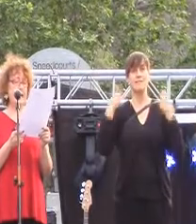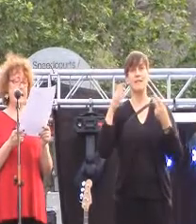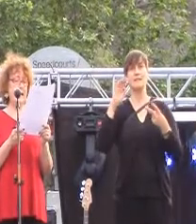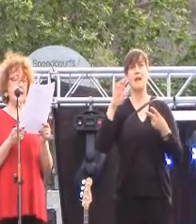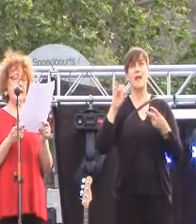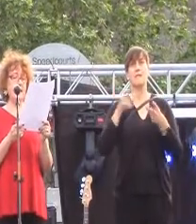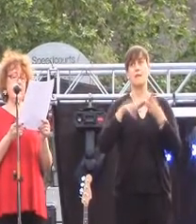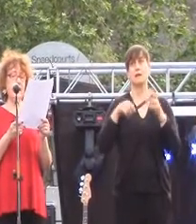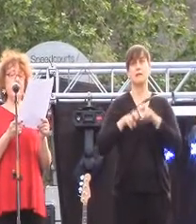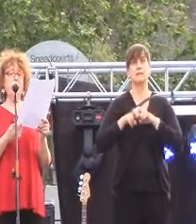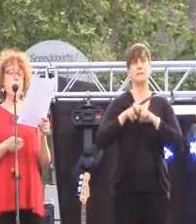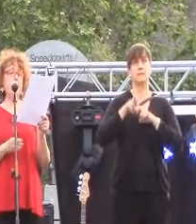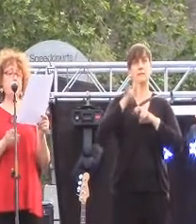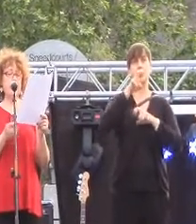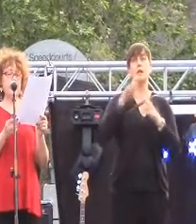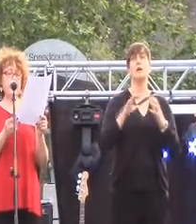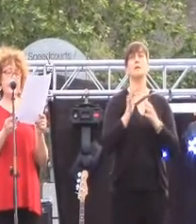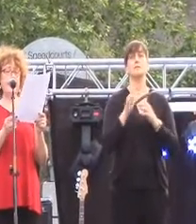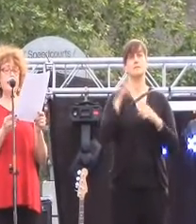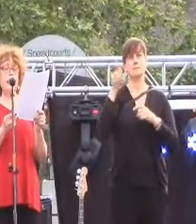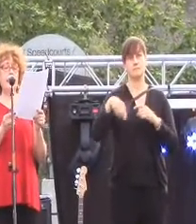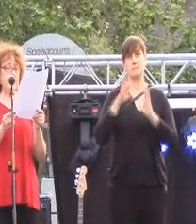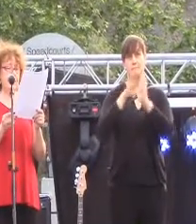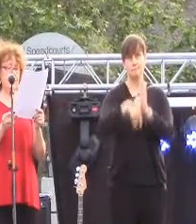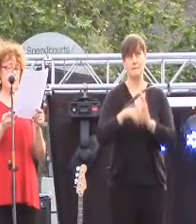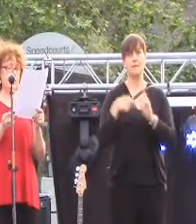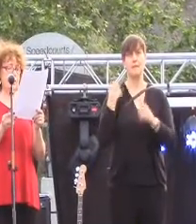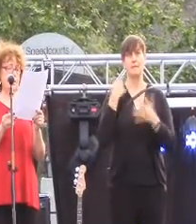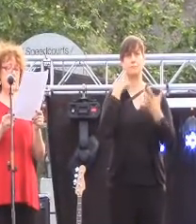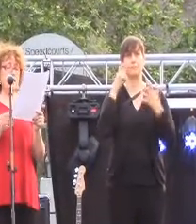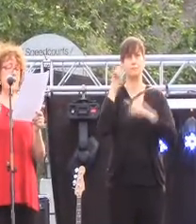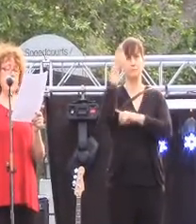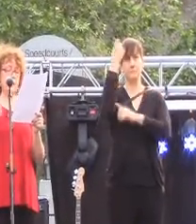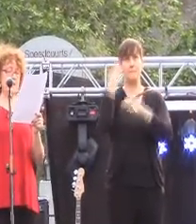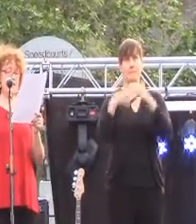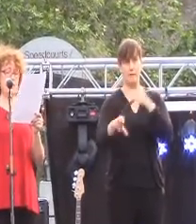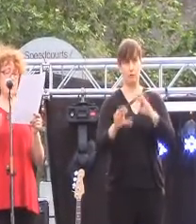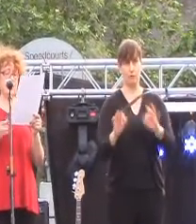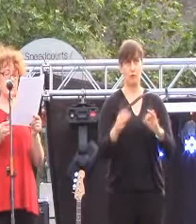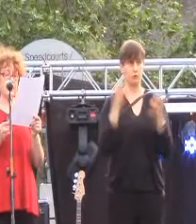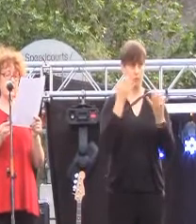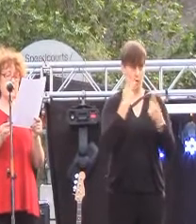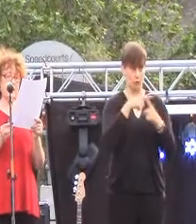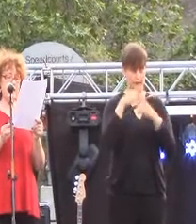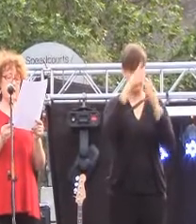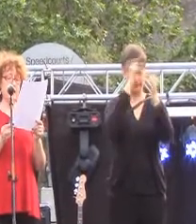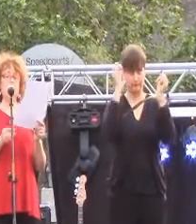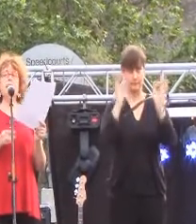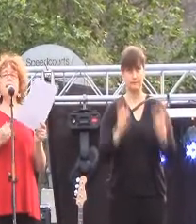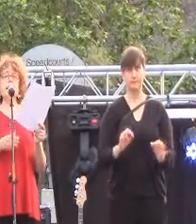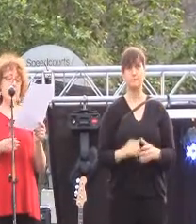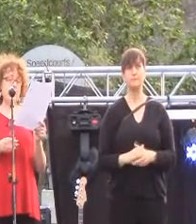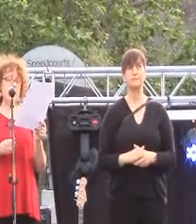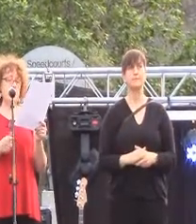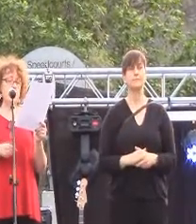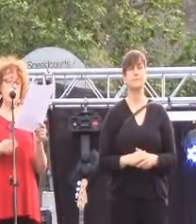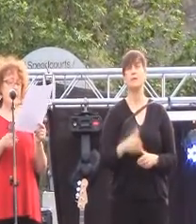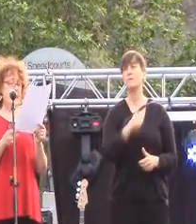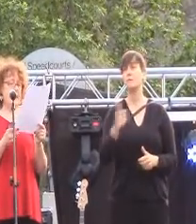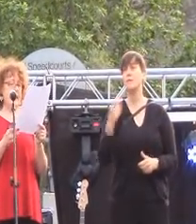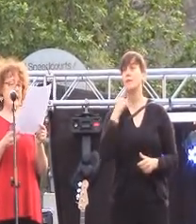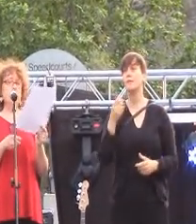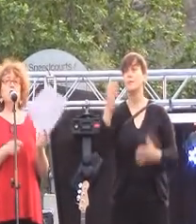escales mecàniques i, finalment, més tard, el metro. Segur que em deixo coses. Des d'aquí,